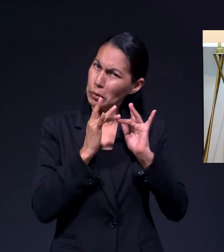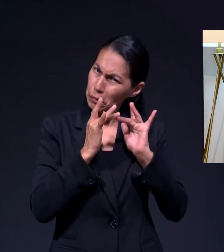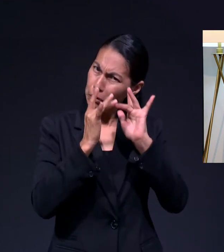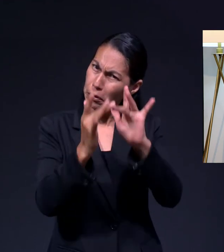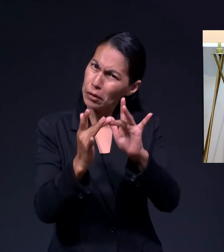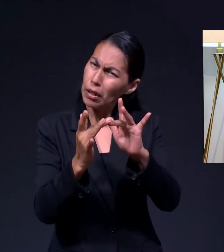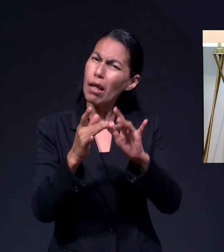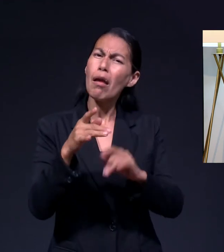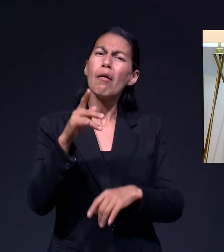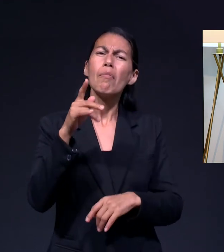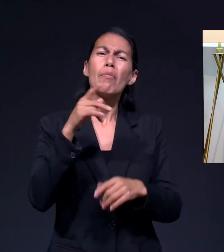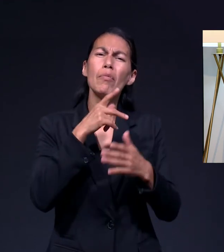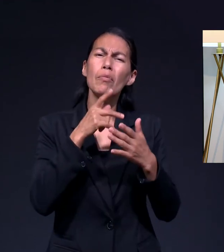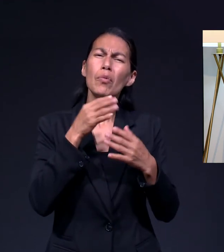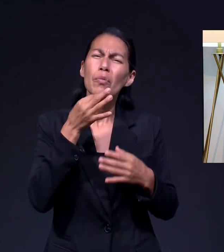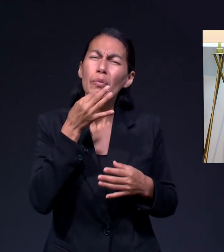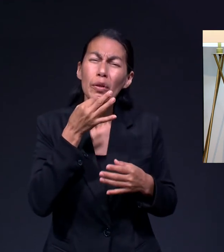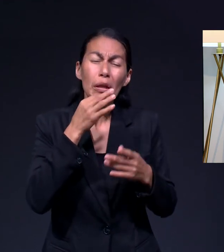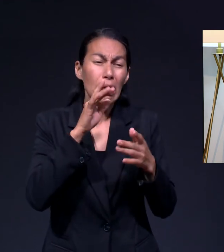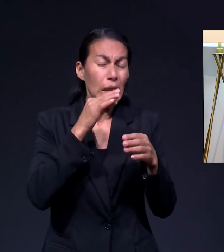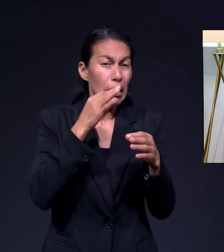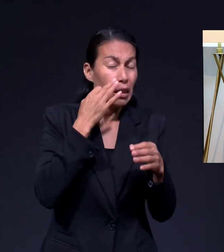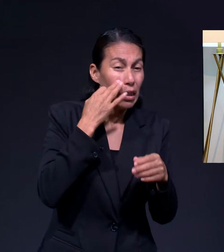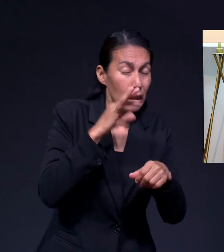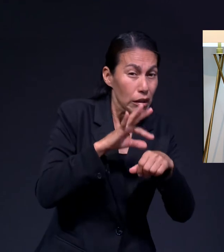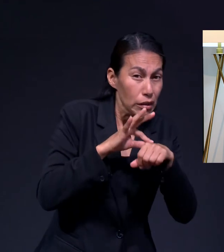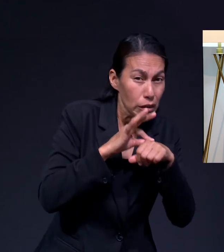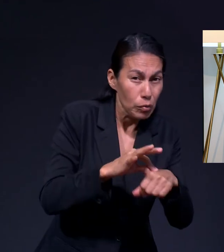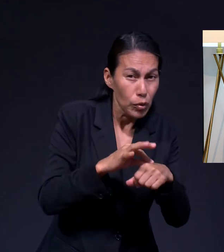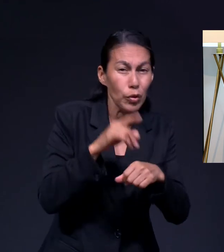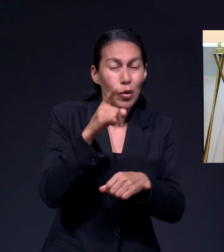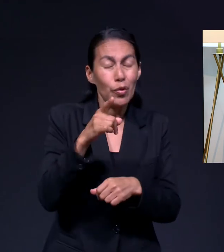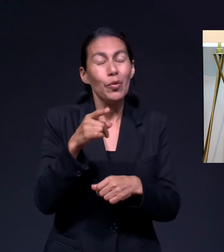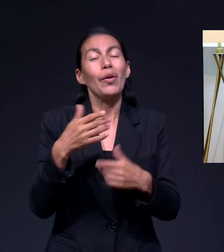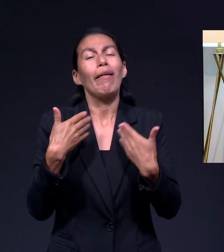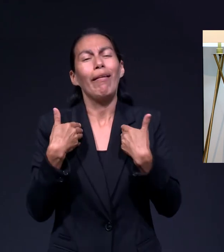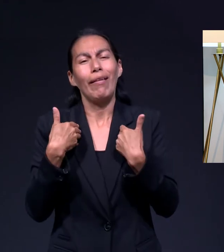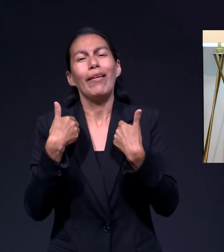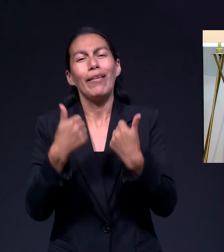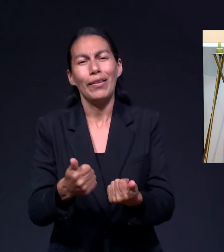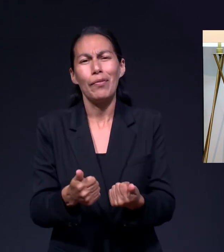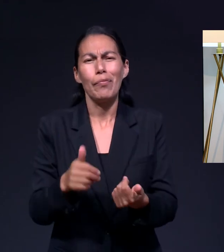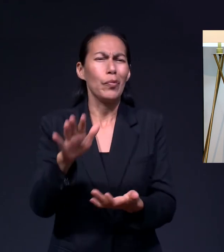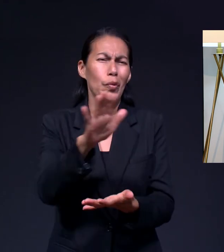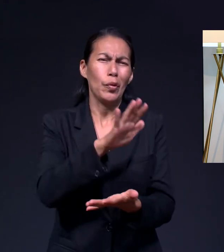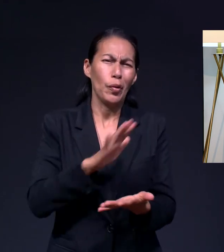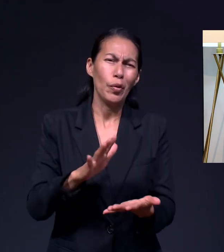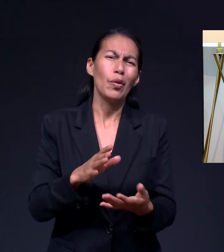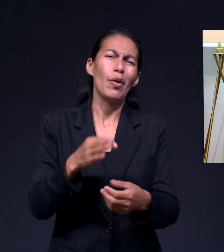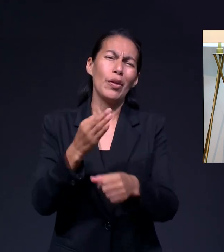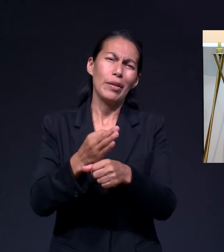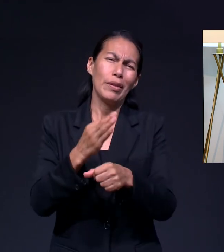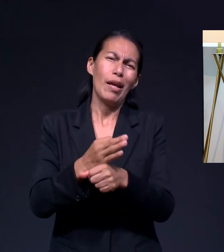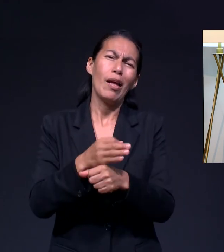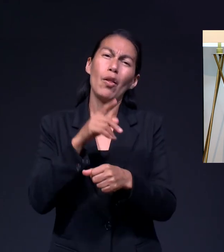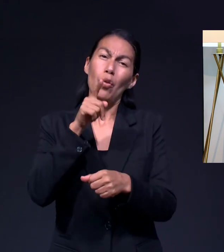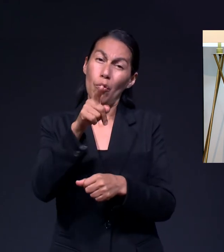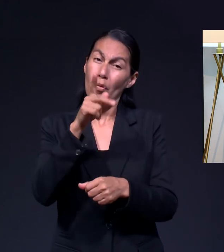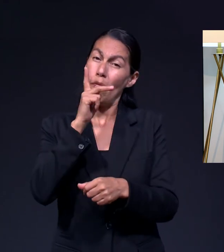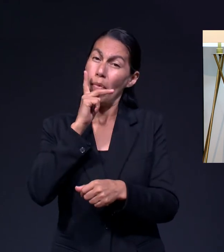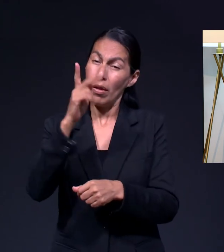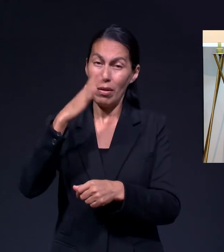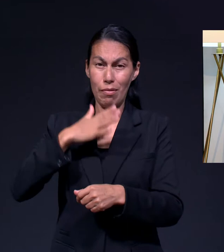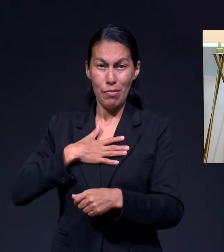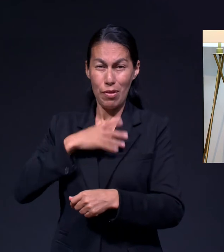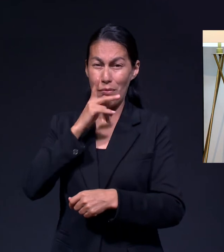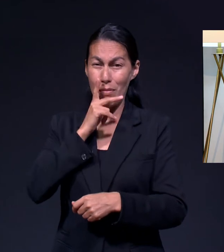este momento de testimonio que glorifica haremos juntos adiós al dios de lo imposible tu padre